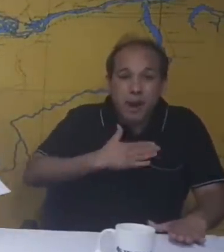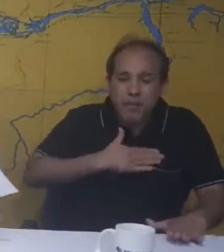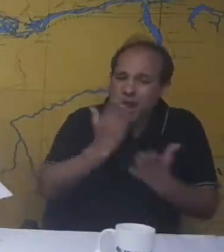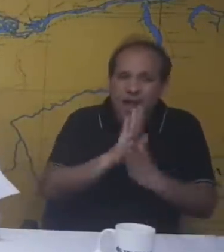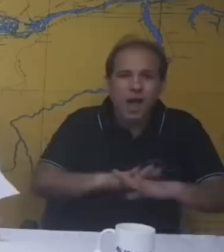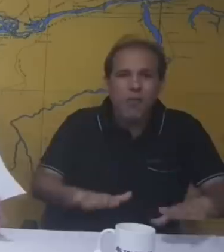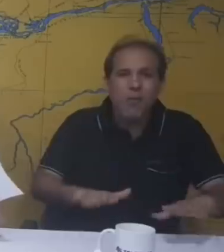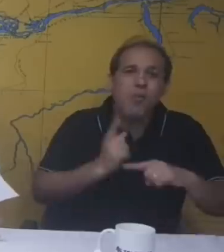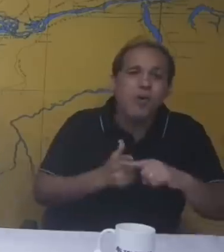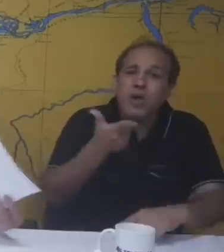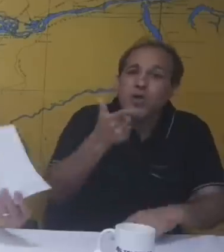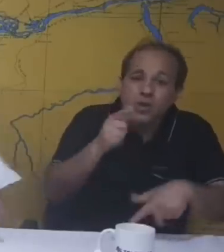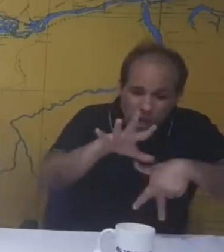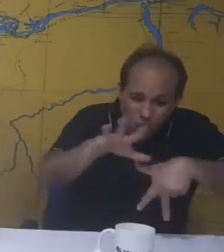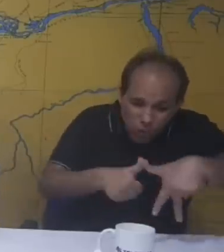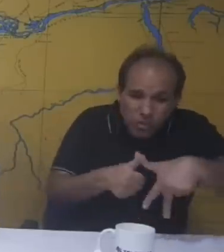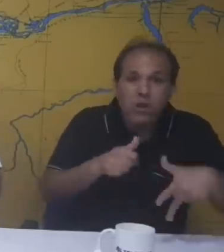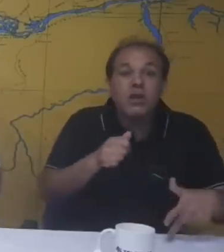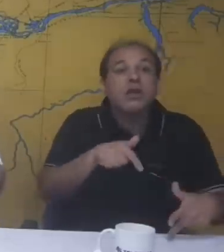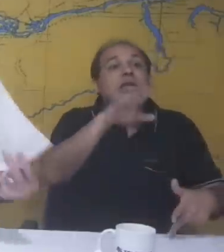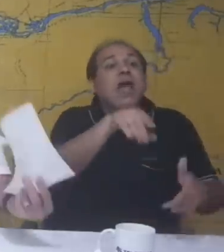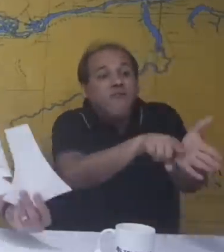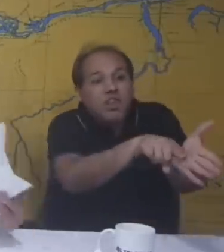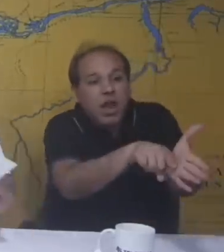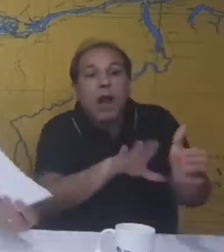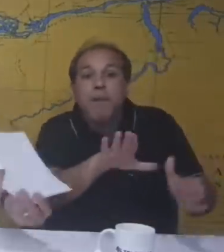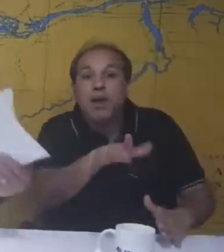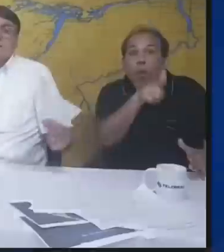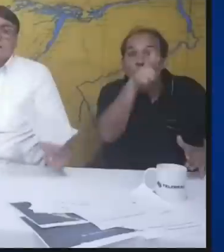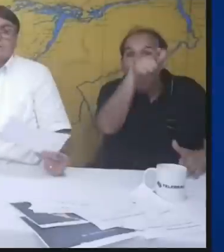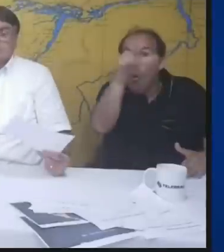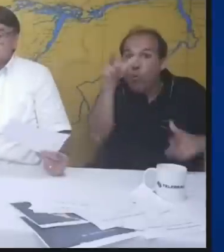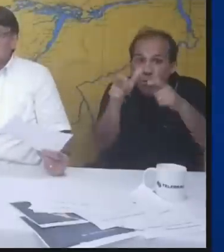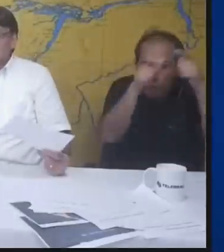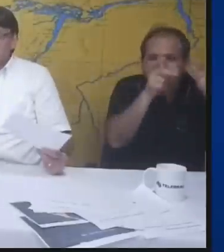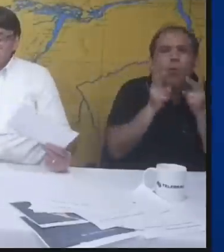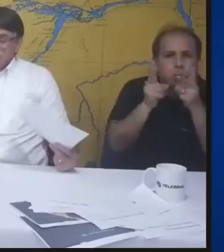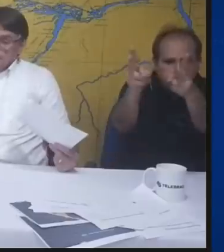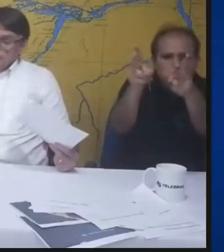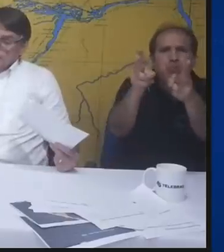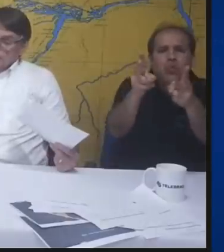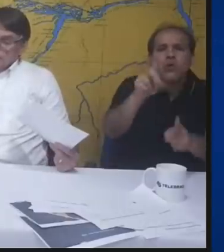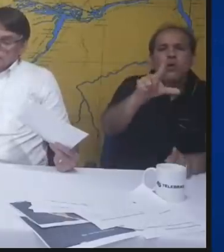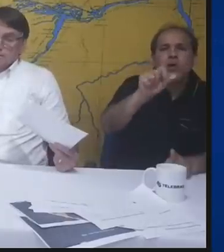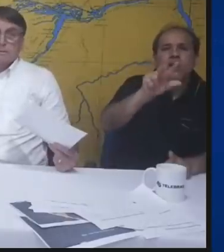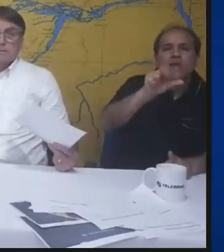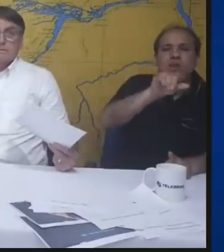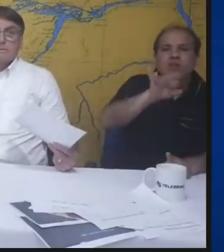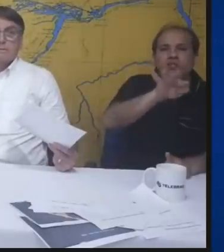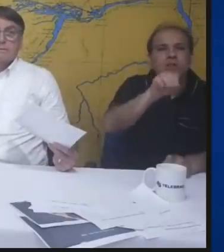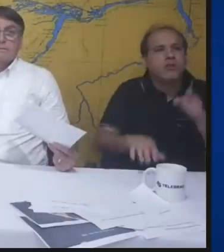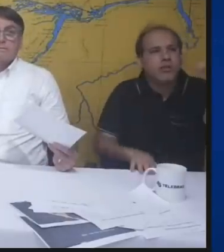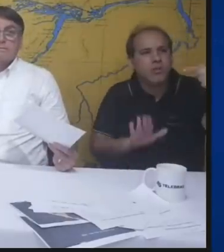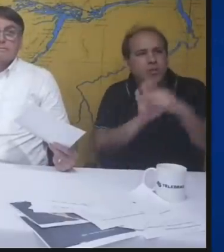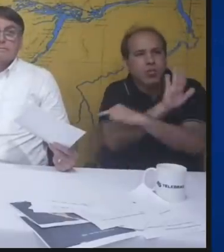Porque nós não temos ninguém sendo investigado. Agora, para outros locais, continua Lava Jato. Seja bem-vindo de volta, você que nos ouve pelo rádio.